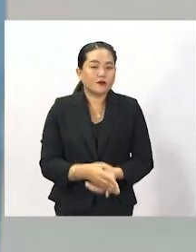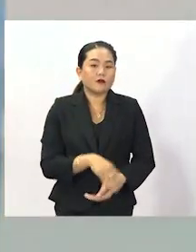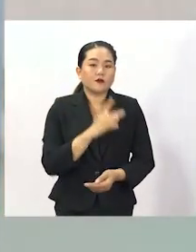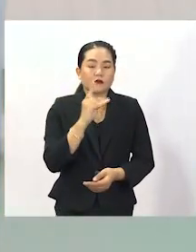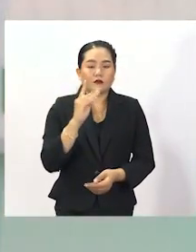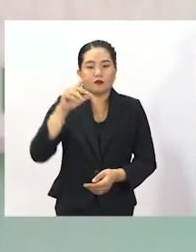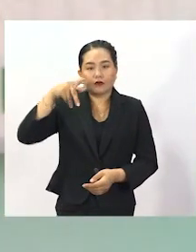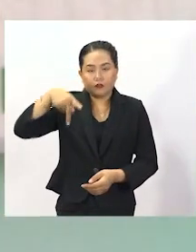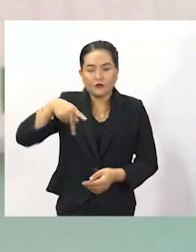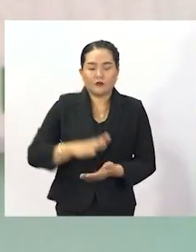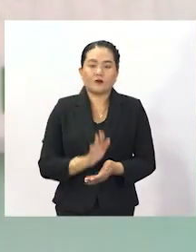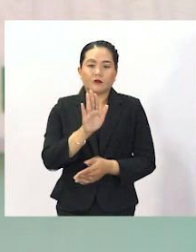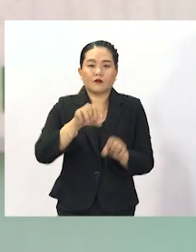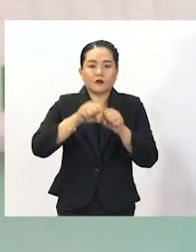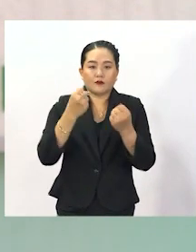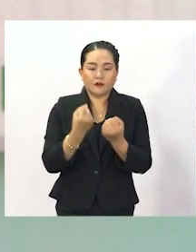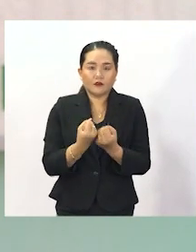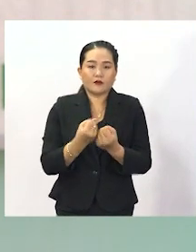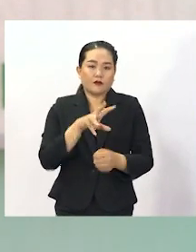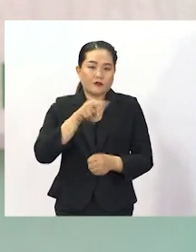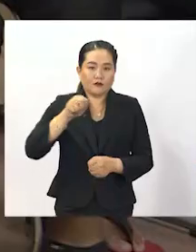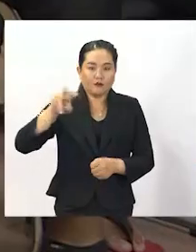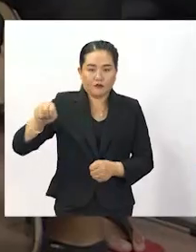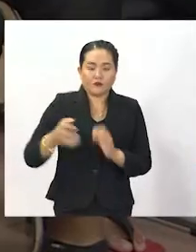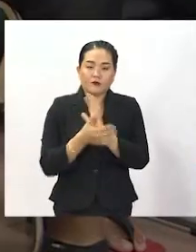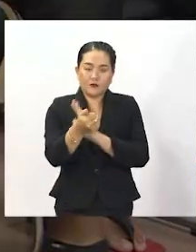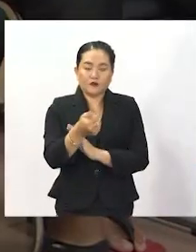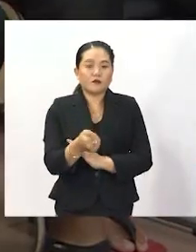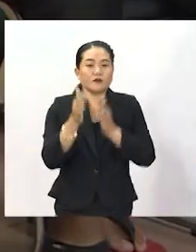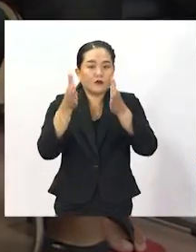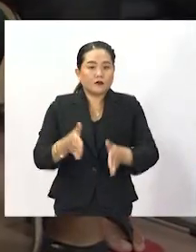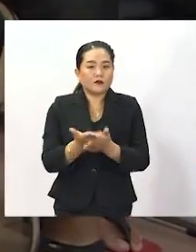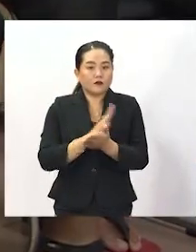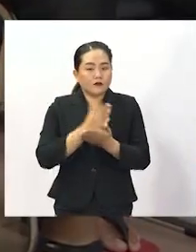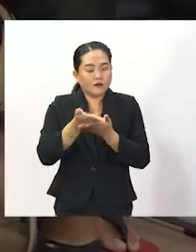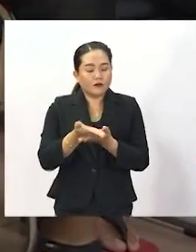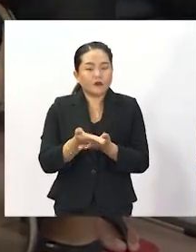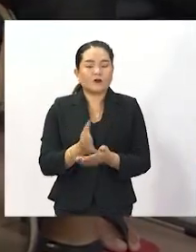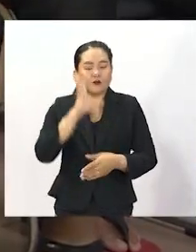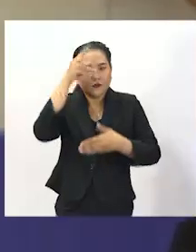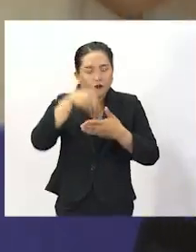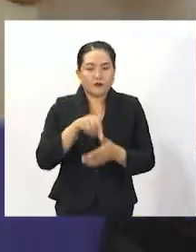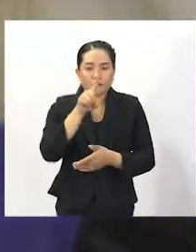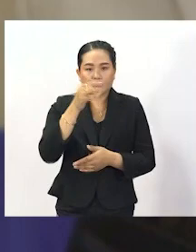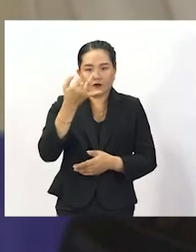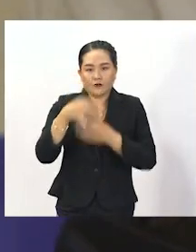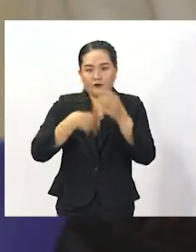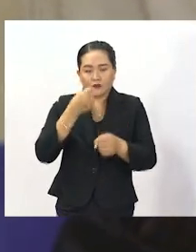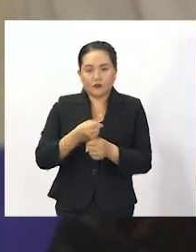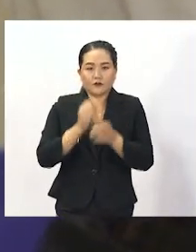DDP របស់អង្គការ Marinol និងជាអ្នកជំនាញបកប្រែភាសាសញ្ញាមួយរូបមានបទពិសោធន៍17ឆ្នាំហើយលើ